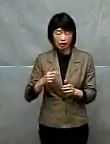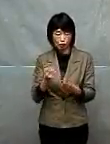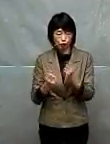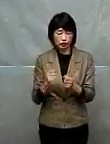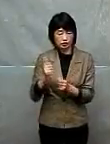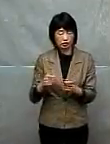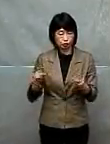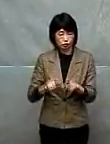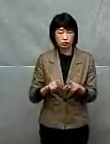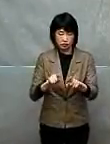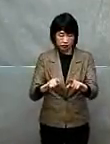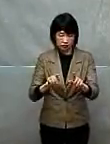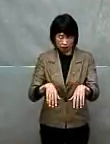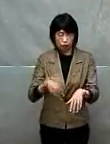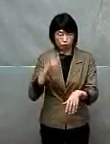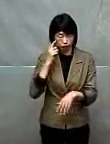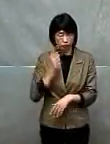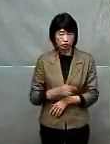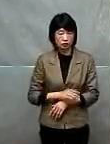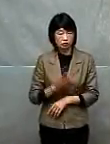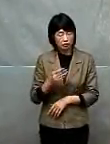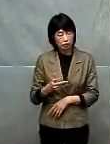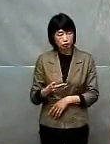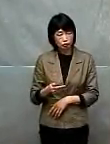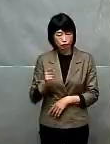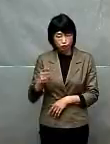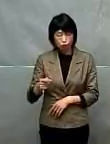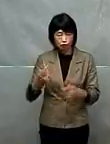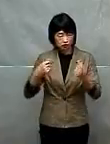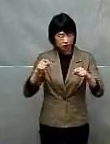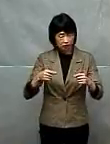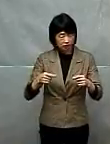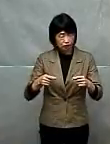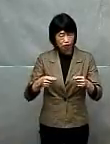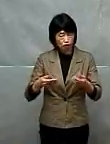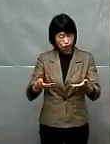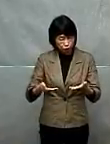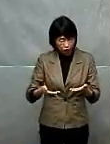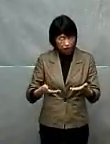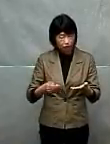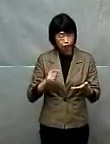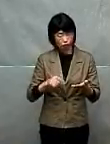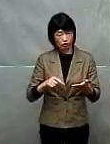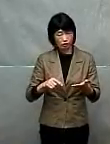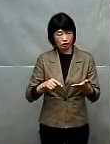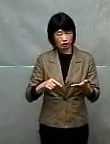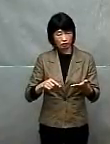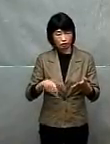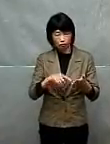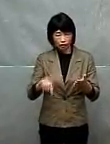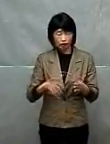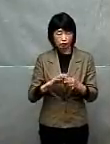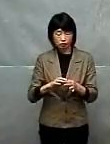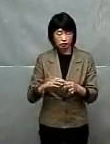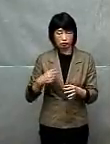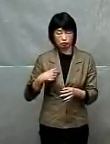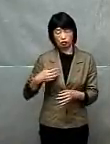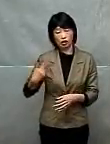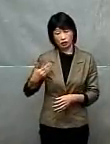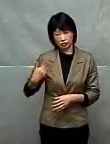その配ったものとかそういったことは一切すっと分かりませんので、タイトルはちょっと分からないところです